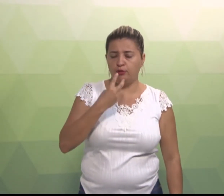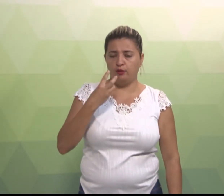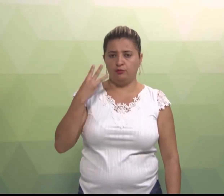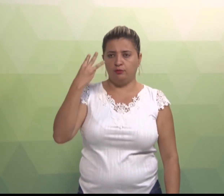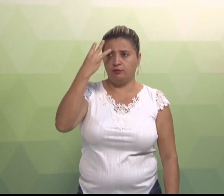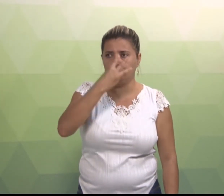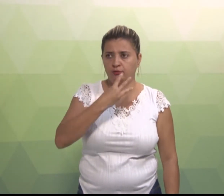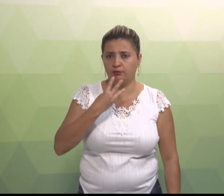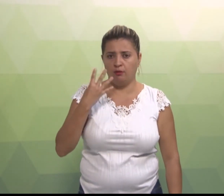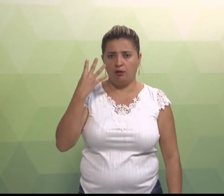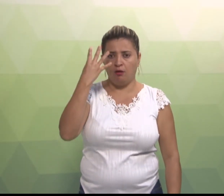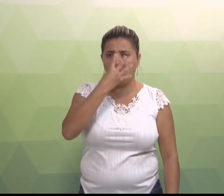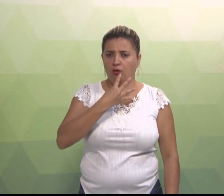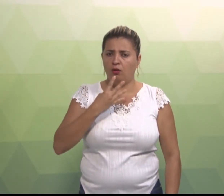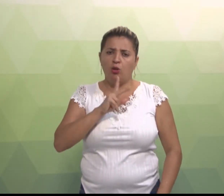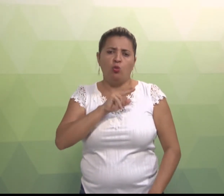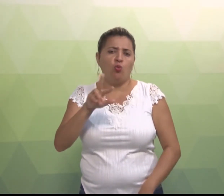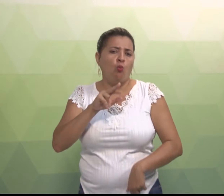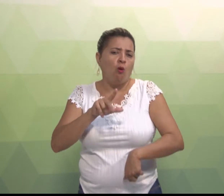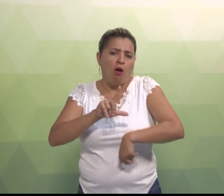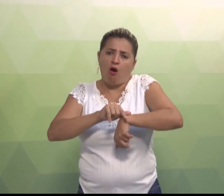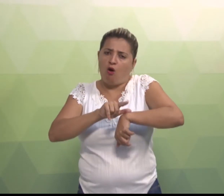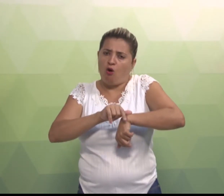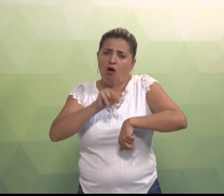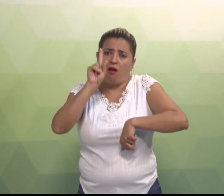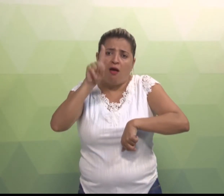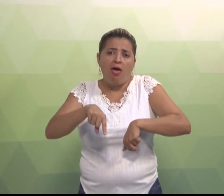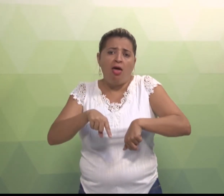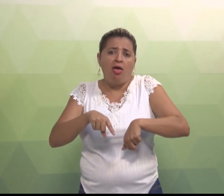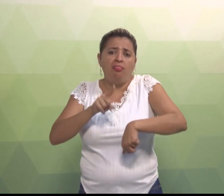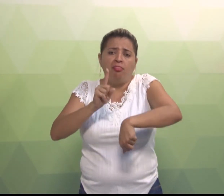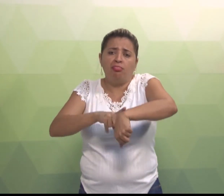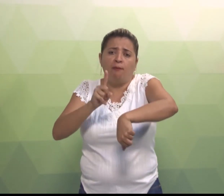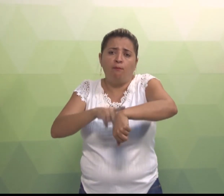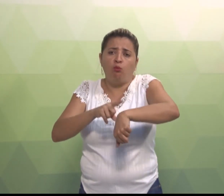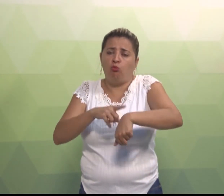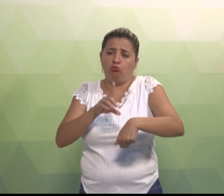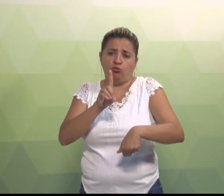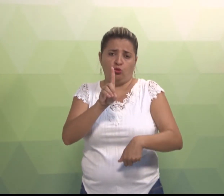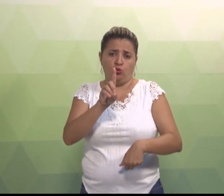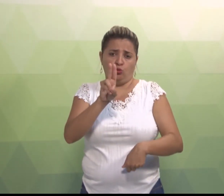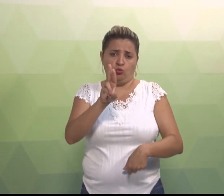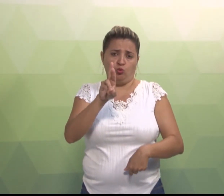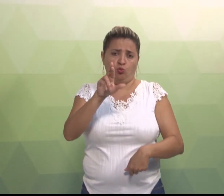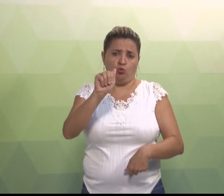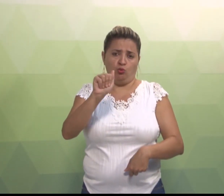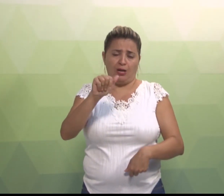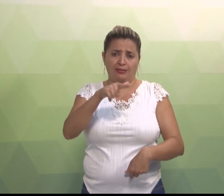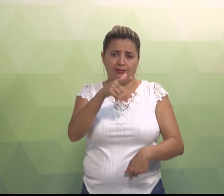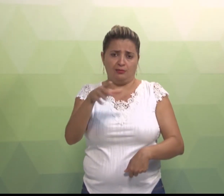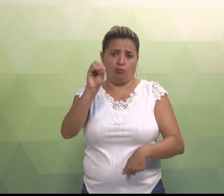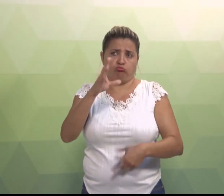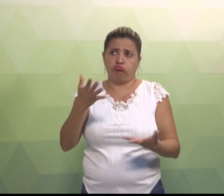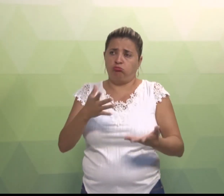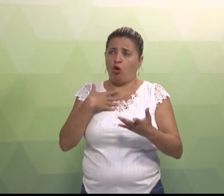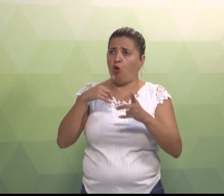horas, 3 horas, 4 horas, dessa forma. Como se fosse a questão da duração. Então, eu